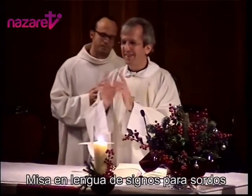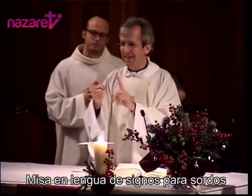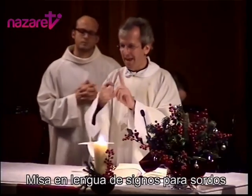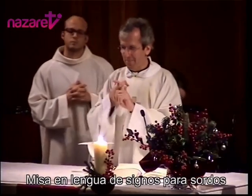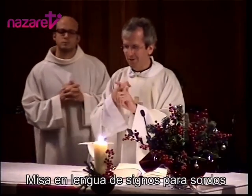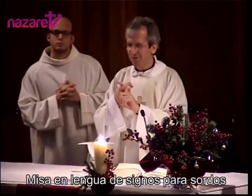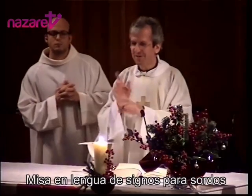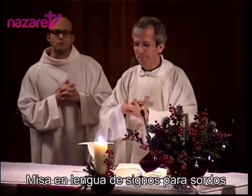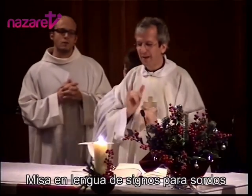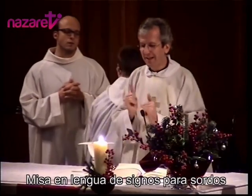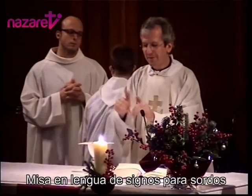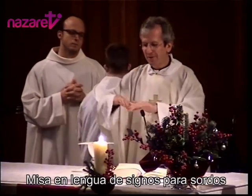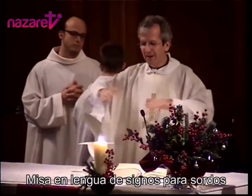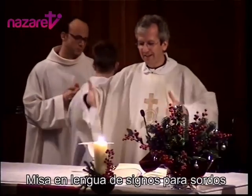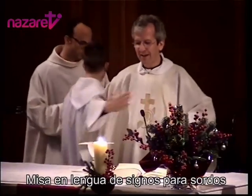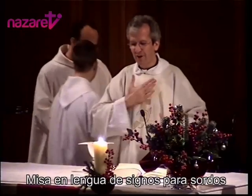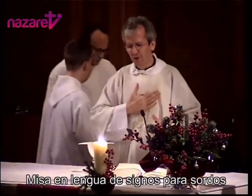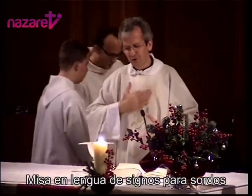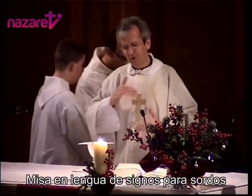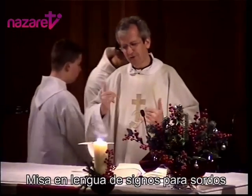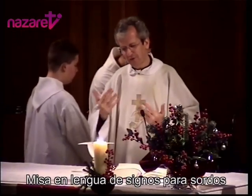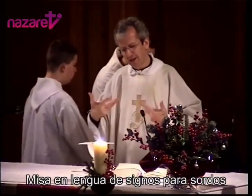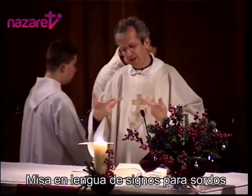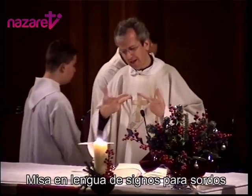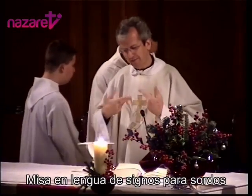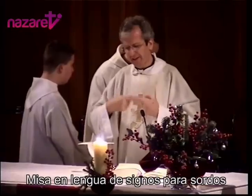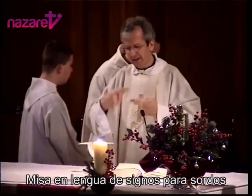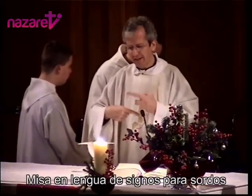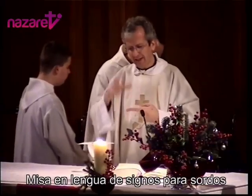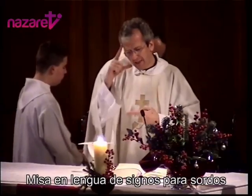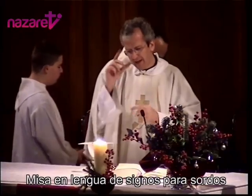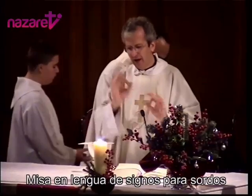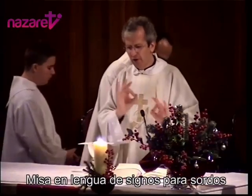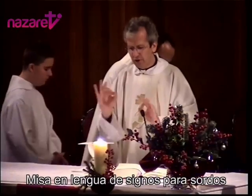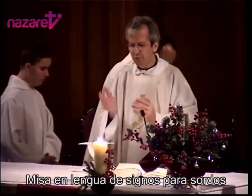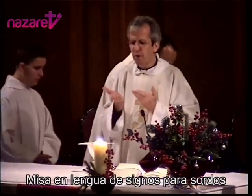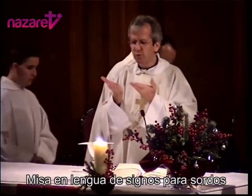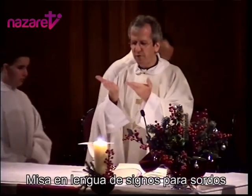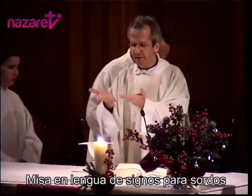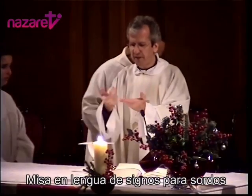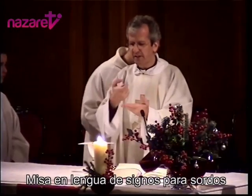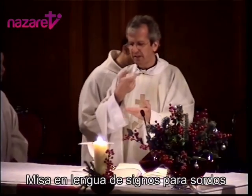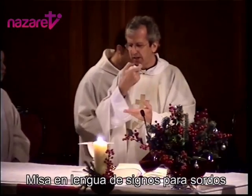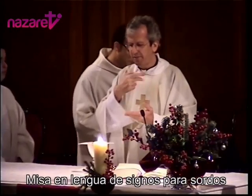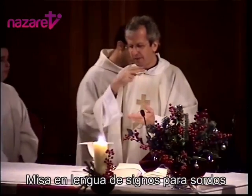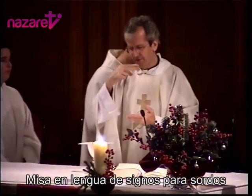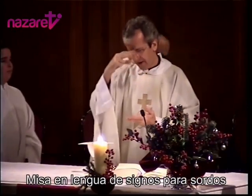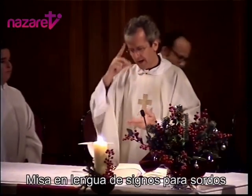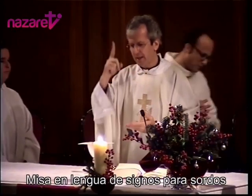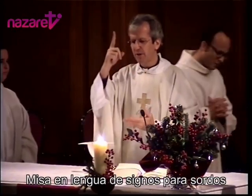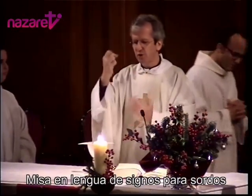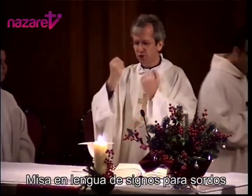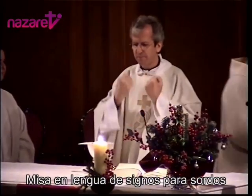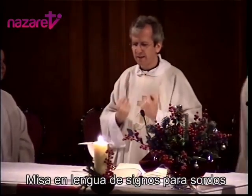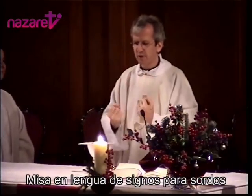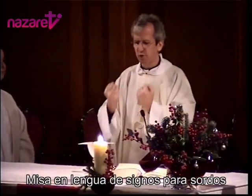Orad, hermanos, para que llevando al altar los gozos y las fatigas de cada día, nos dispongamos a ofrecer este sacrificio